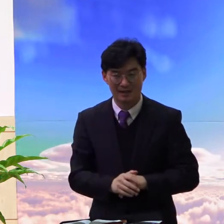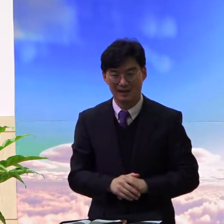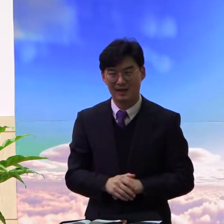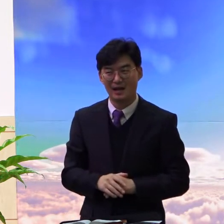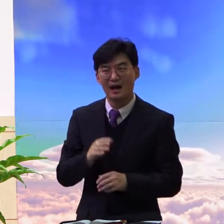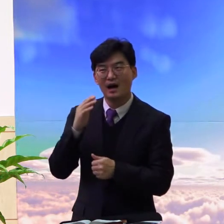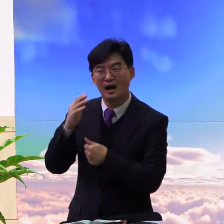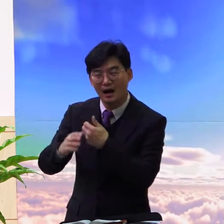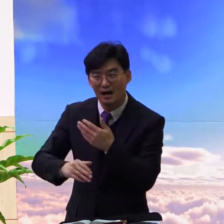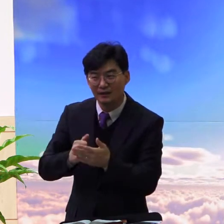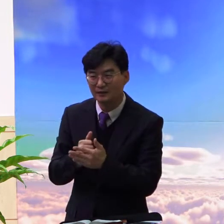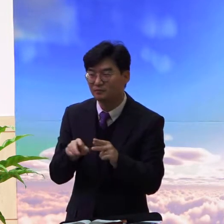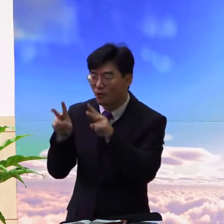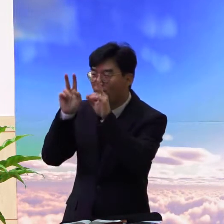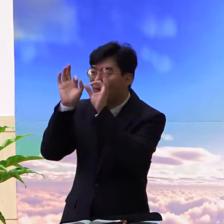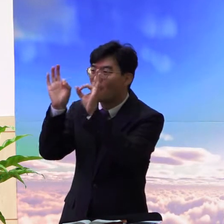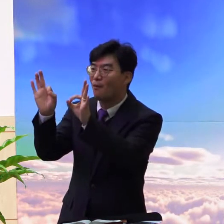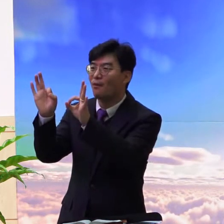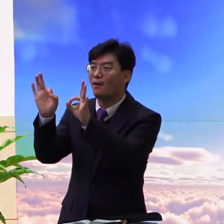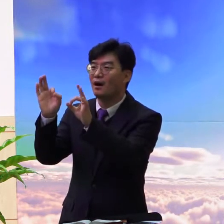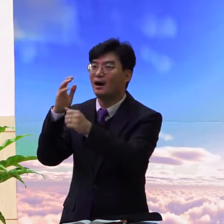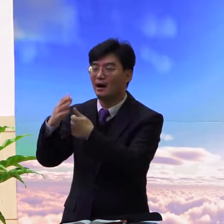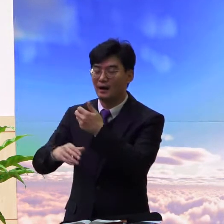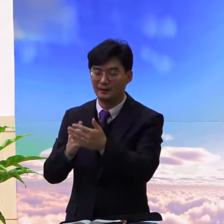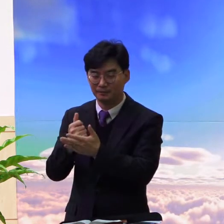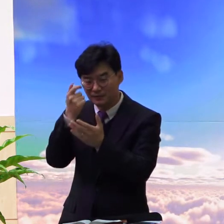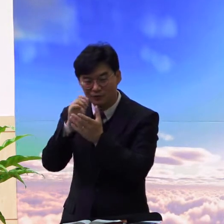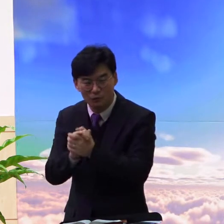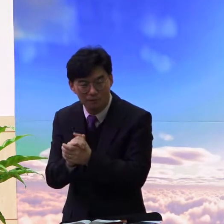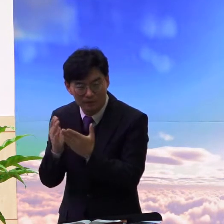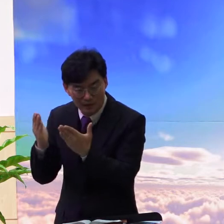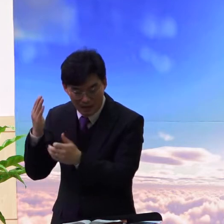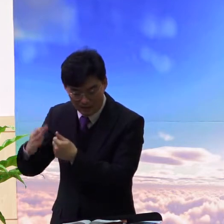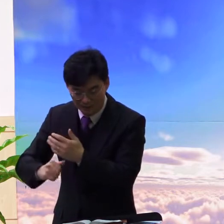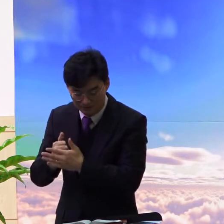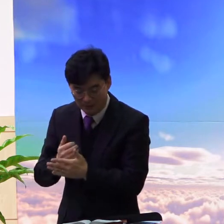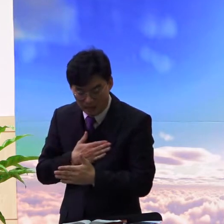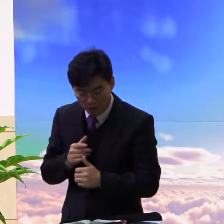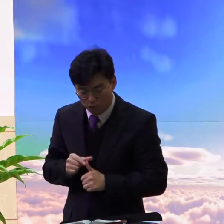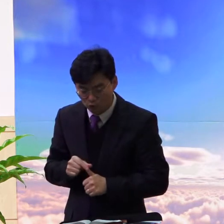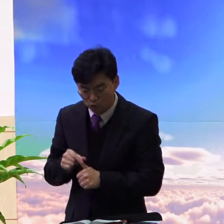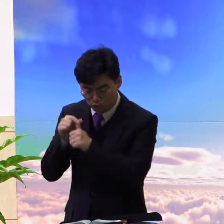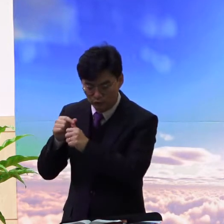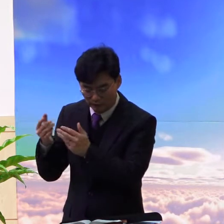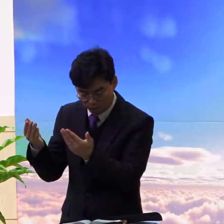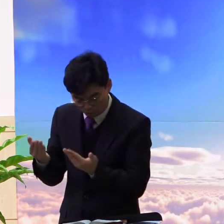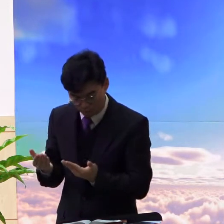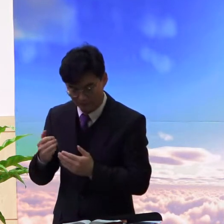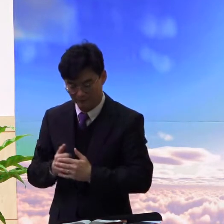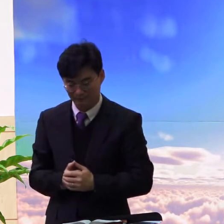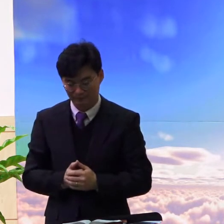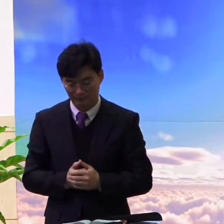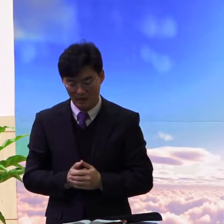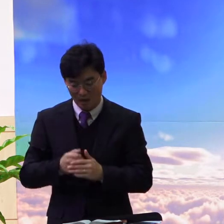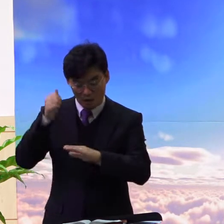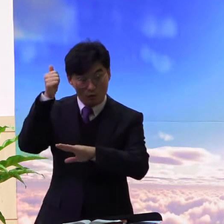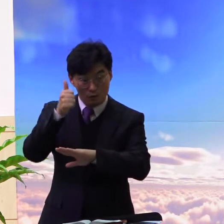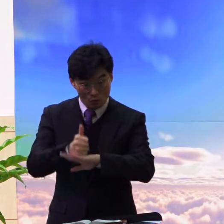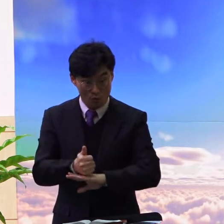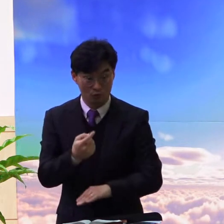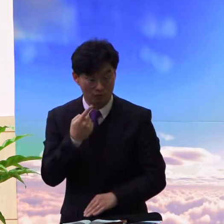하나님은 다윗을 구원해 주신 것입니다. 그리고는 다윗이 이스라엘에서 가장